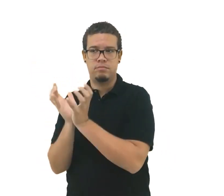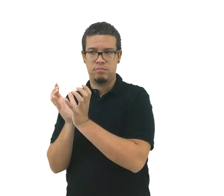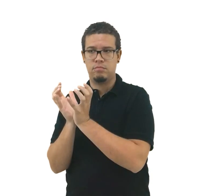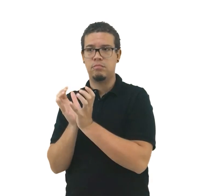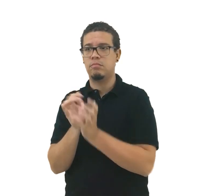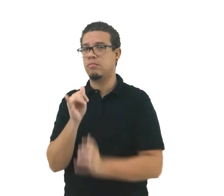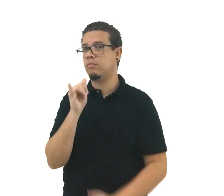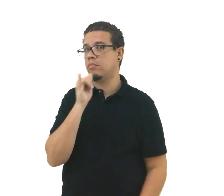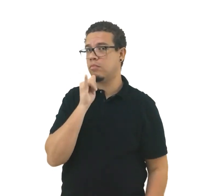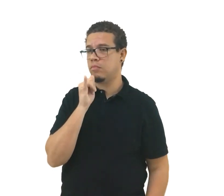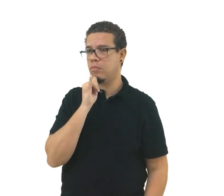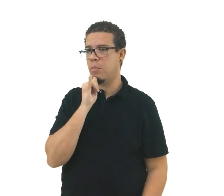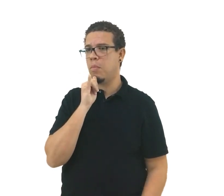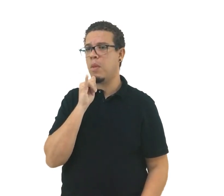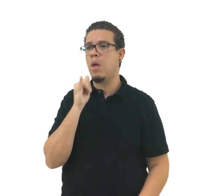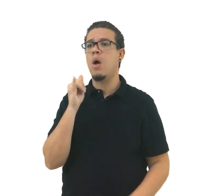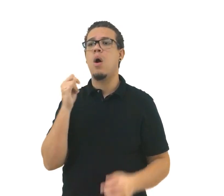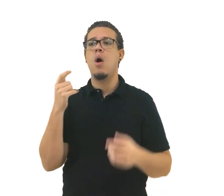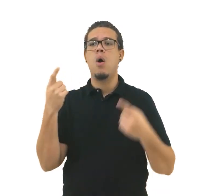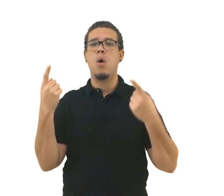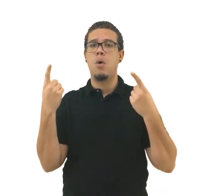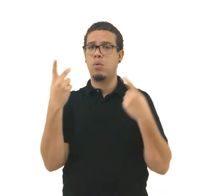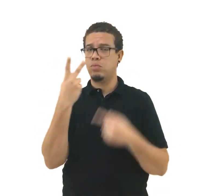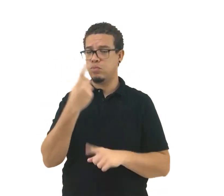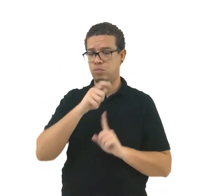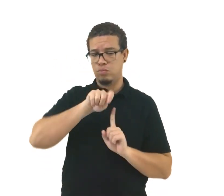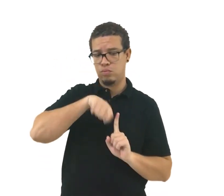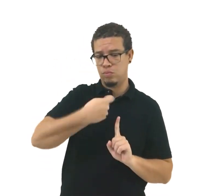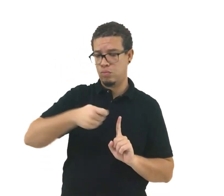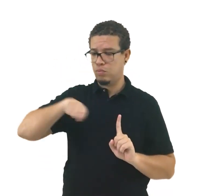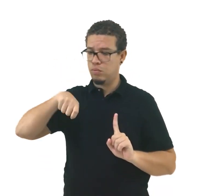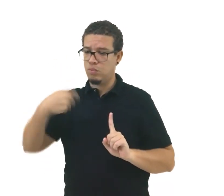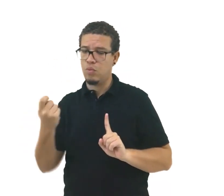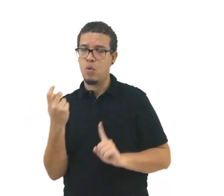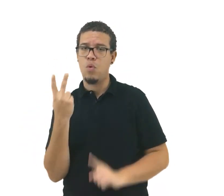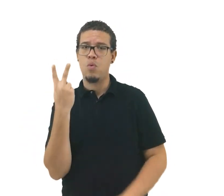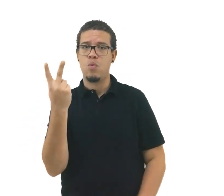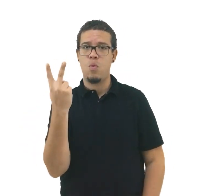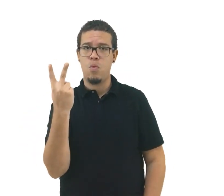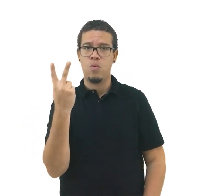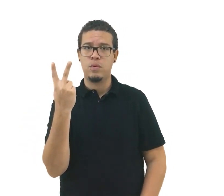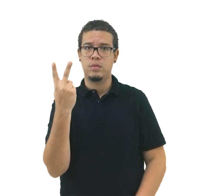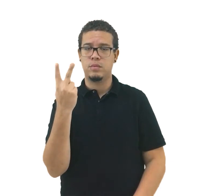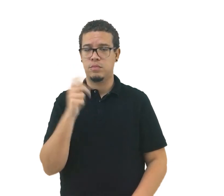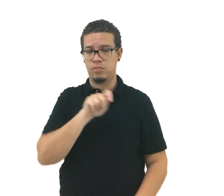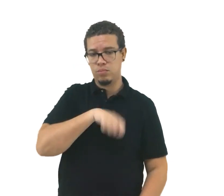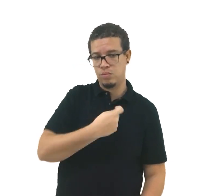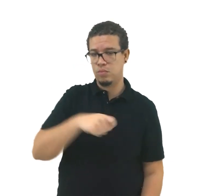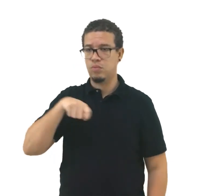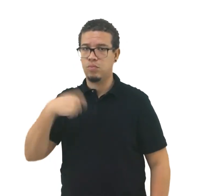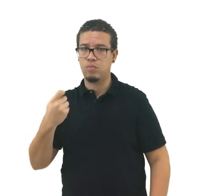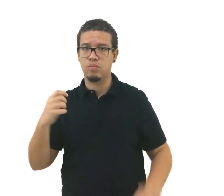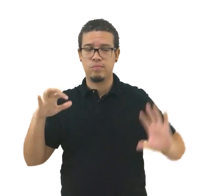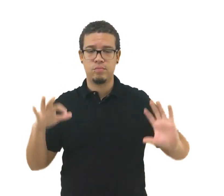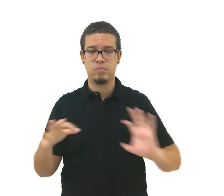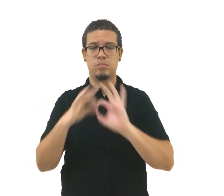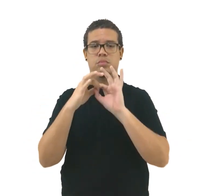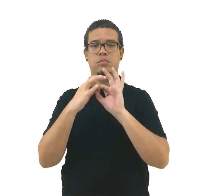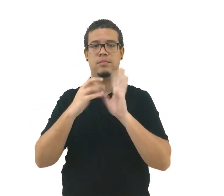A próxima categoria é com relação à composição dos sinais, o qual apresenta